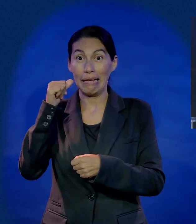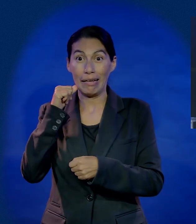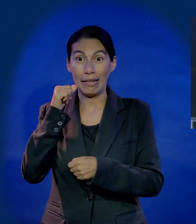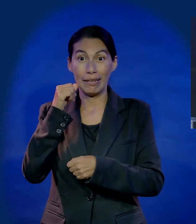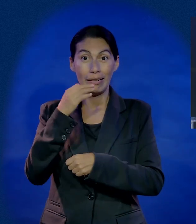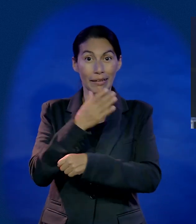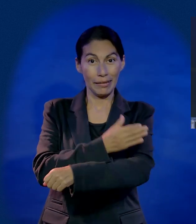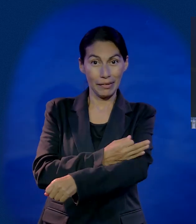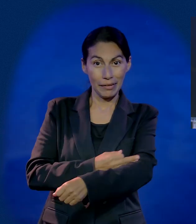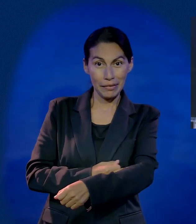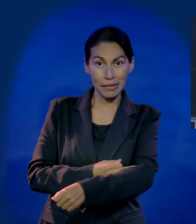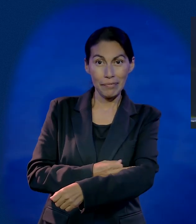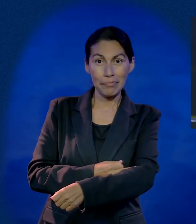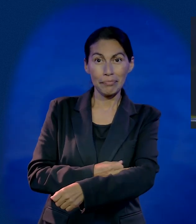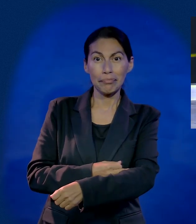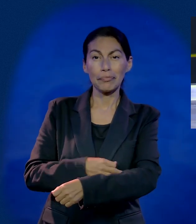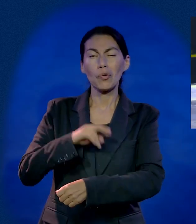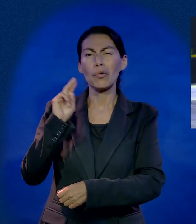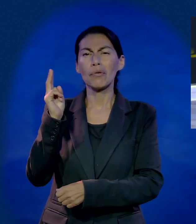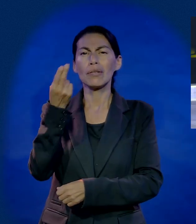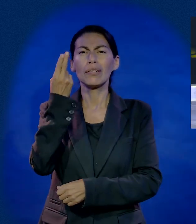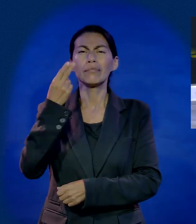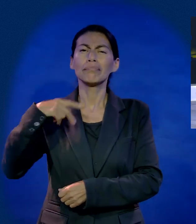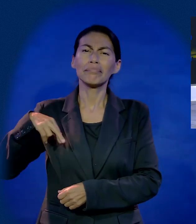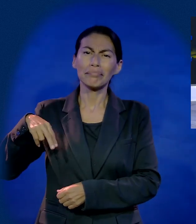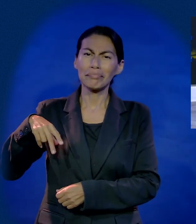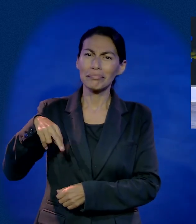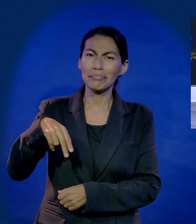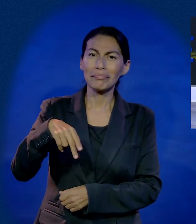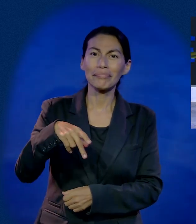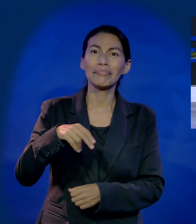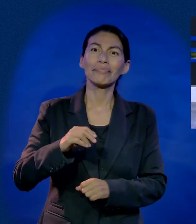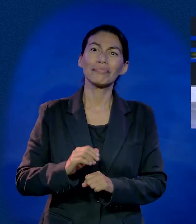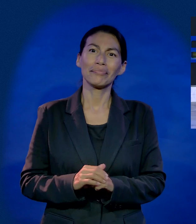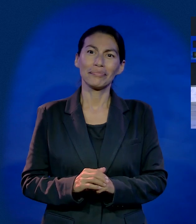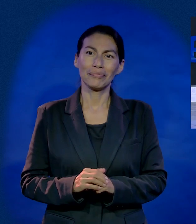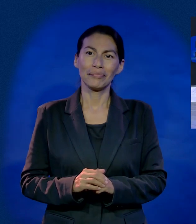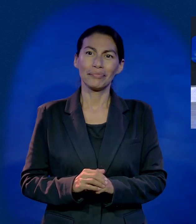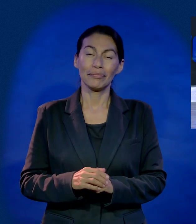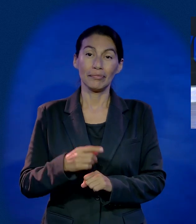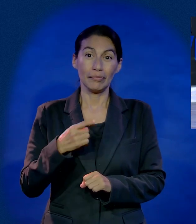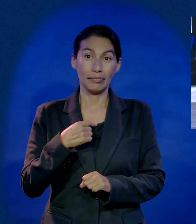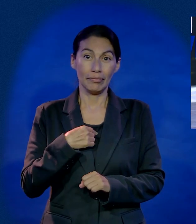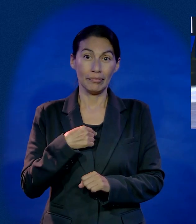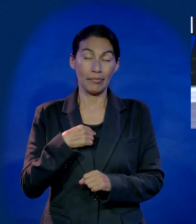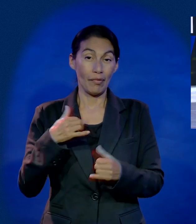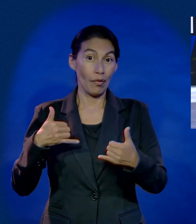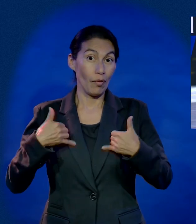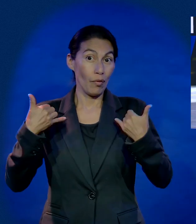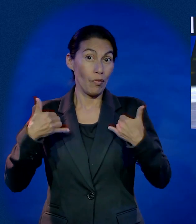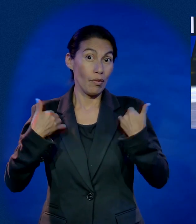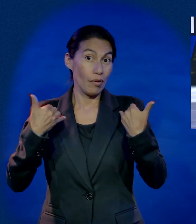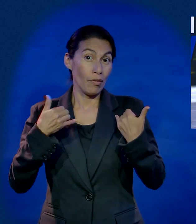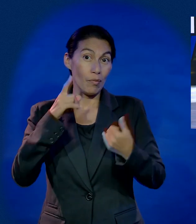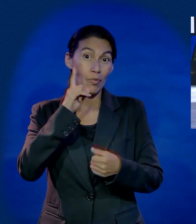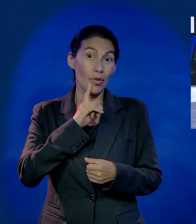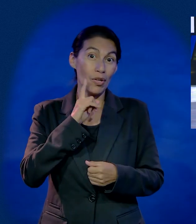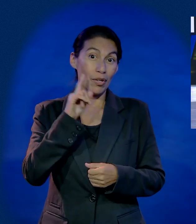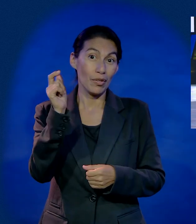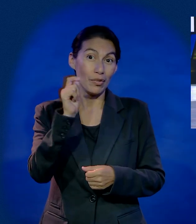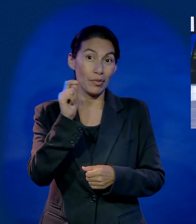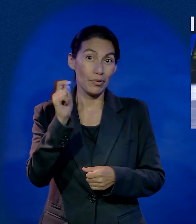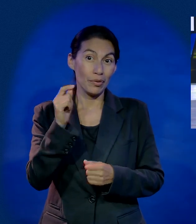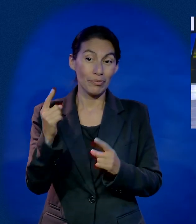Ayer por la tarde, mientras caminaba por un pasillo de la universidad, me encontré a un joven y